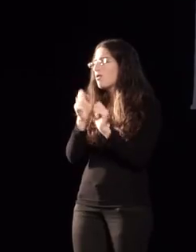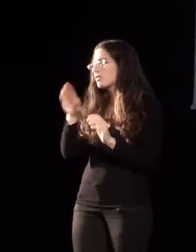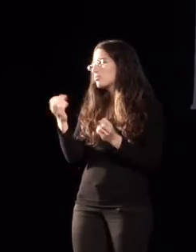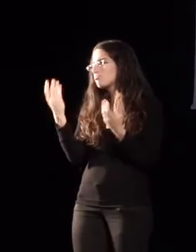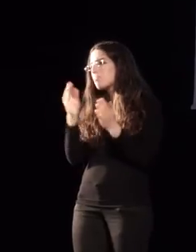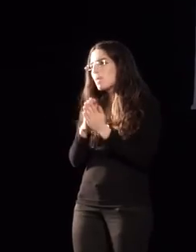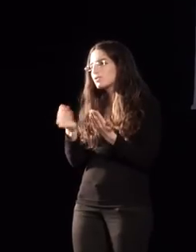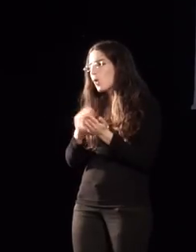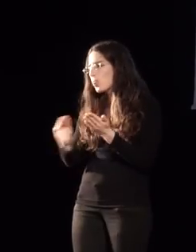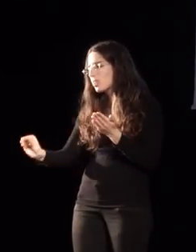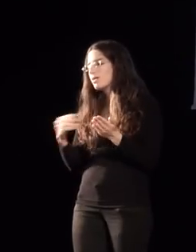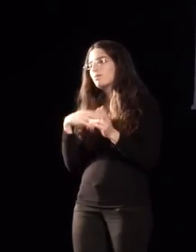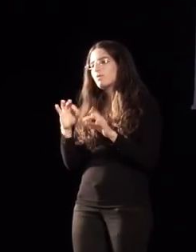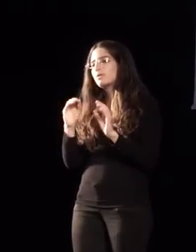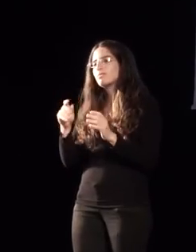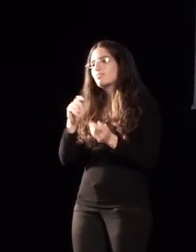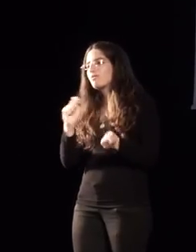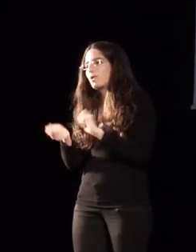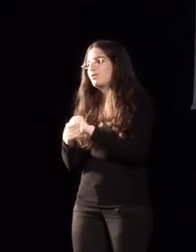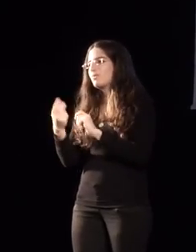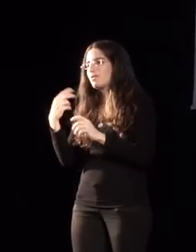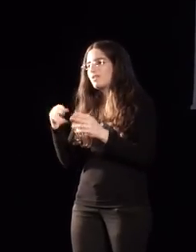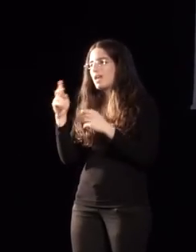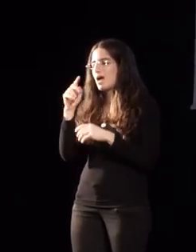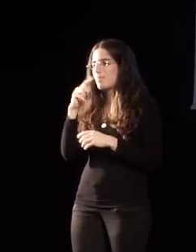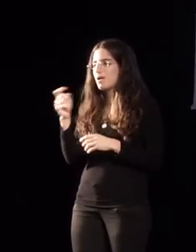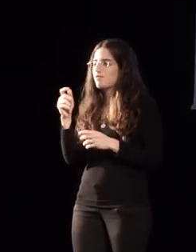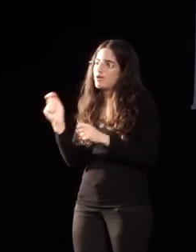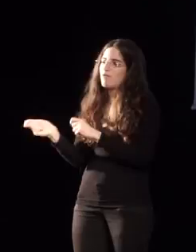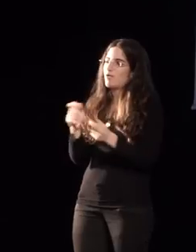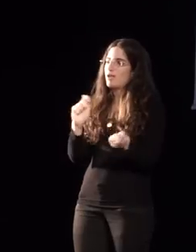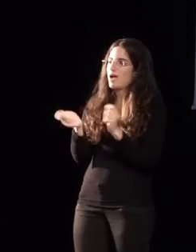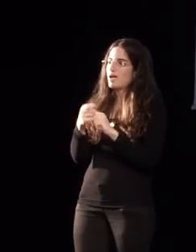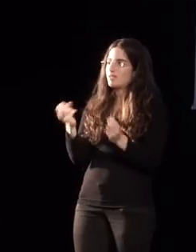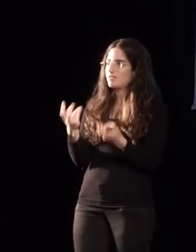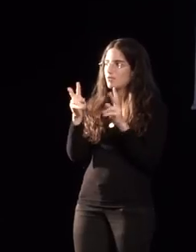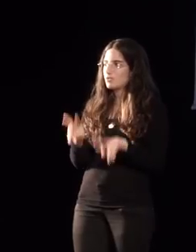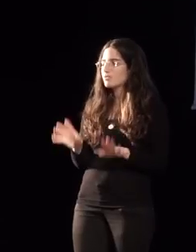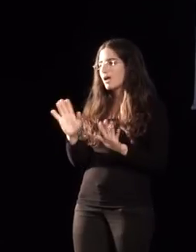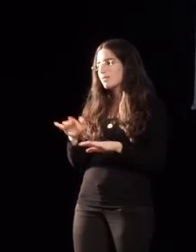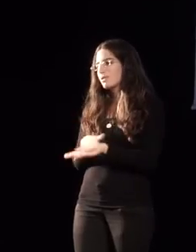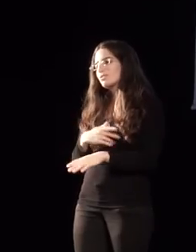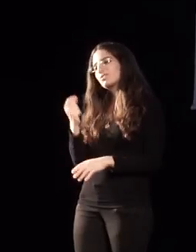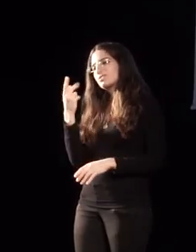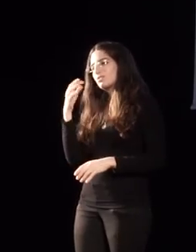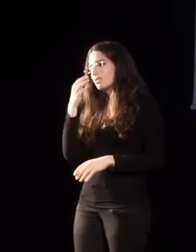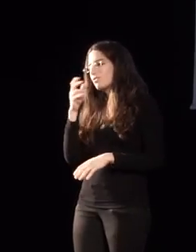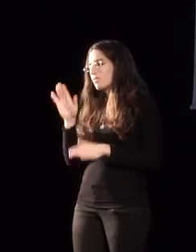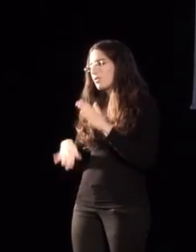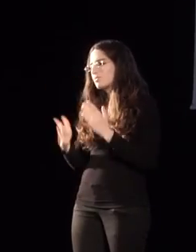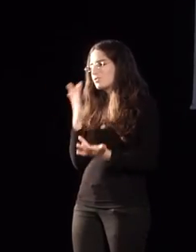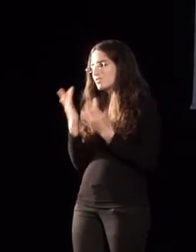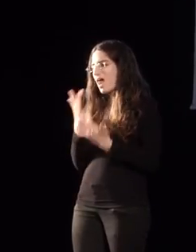עוד נקודות שבעצם יעביר אותו מעבר למאה, והוא יעבור את טבעונות. אז ככה אני אוהב להסתכל על זה בשביל להרגיש קצת יותר טוב, הוא פחות